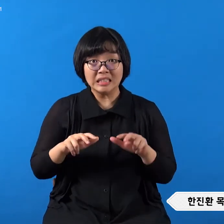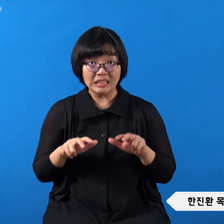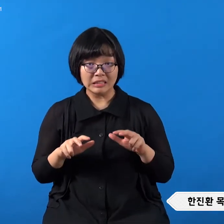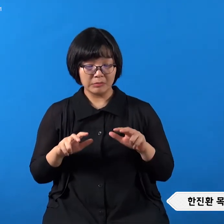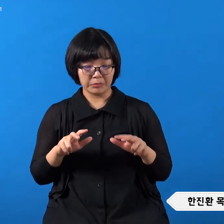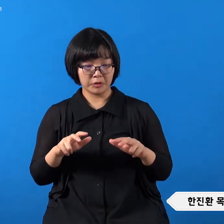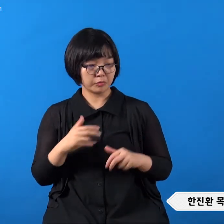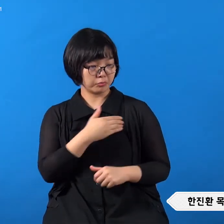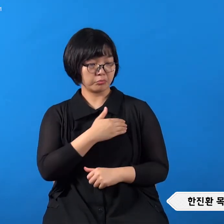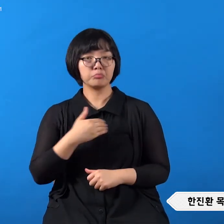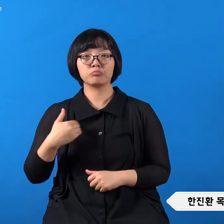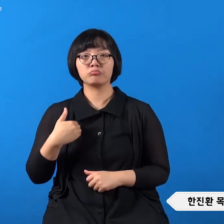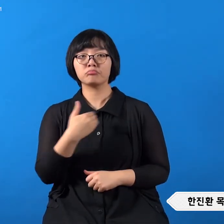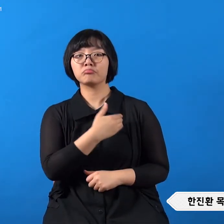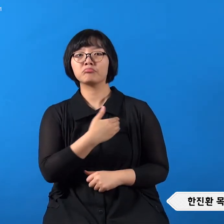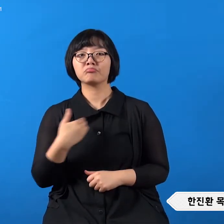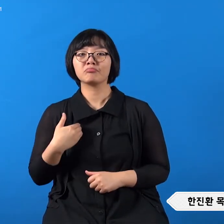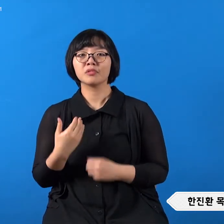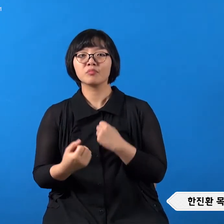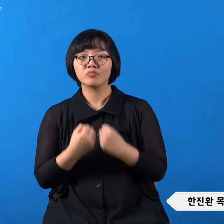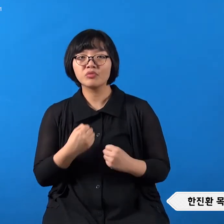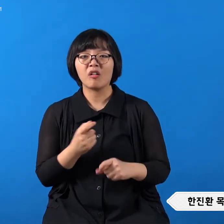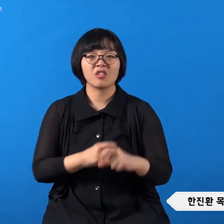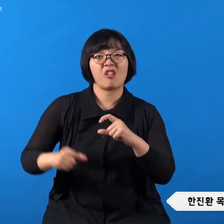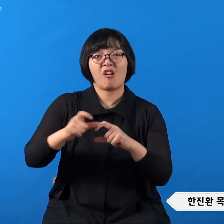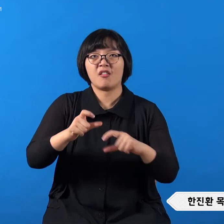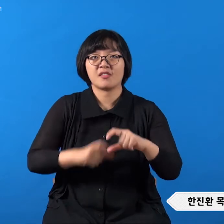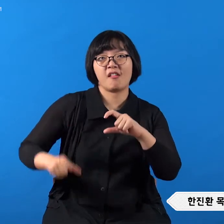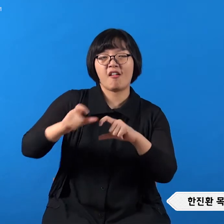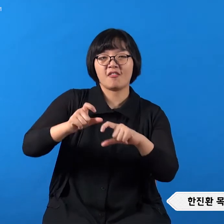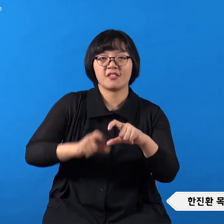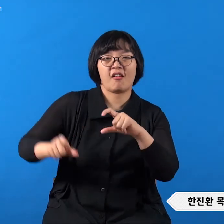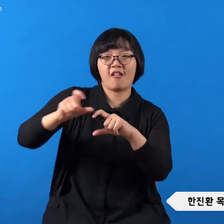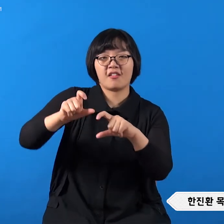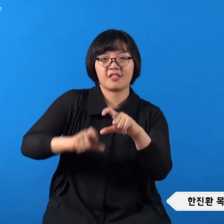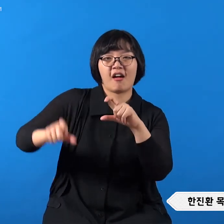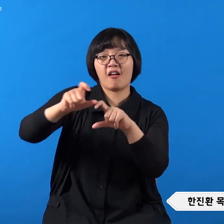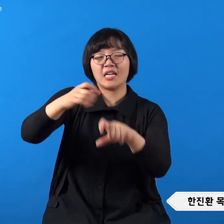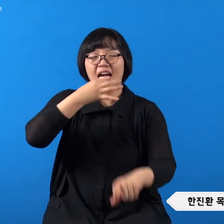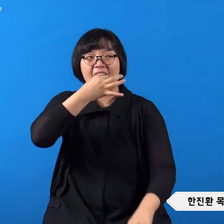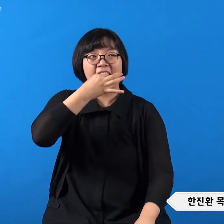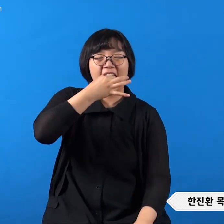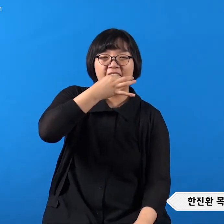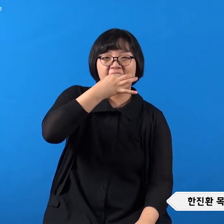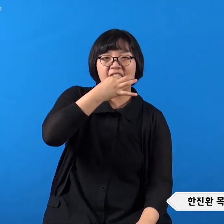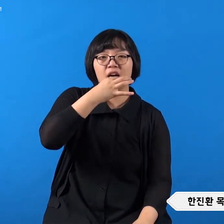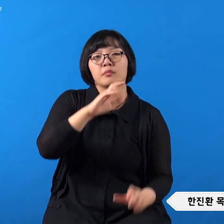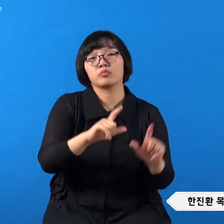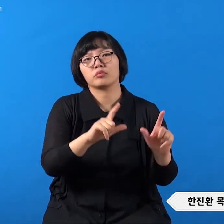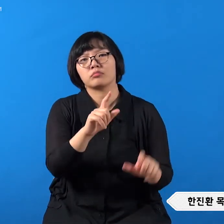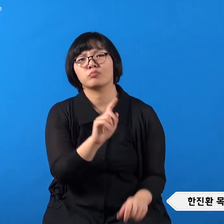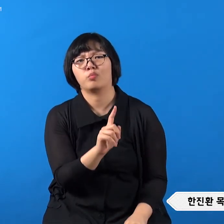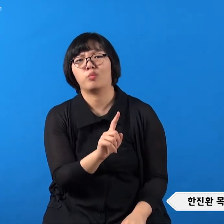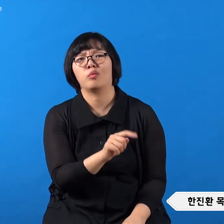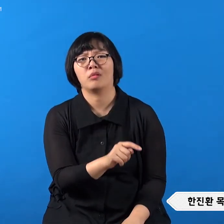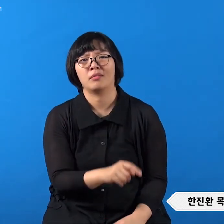있는데도 좀 더 하면서 끝없이 자기를 몰아가고 채찍질 해야 됩니다.